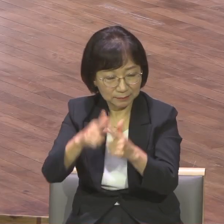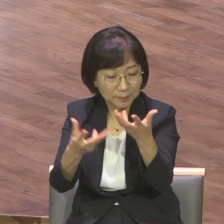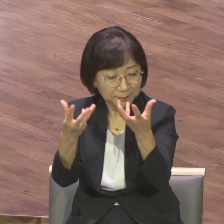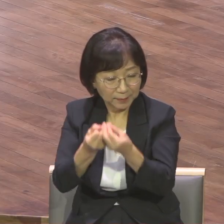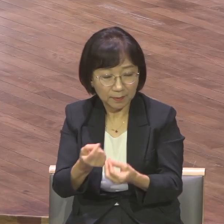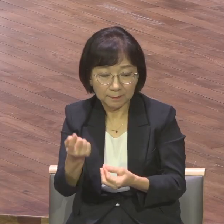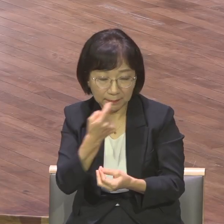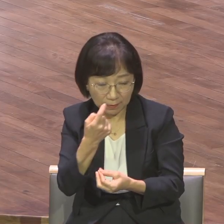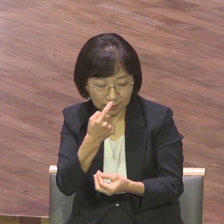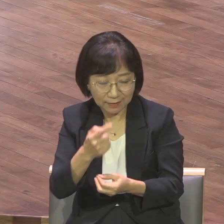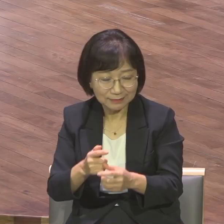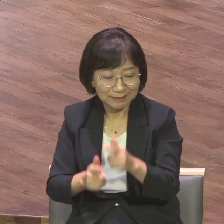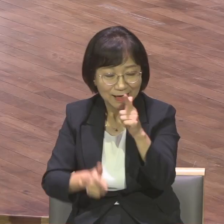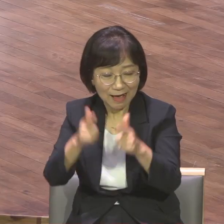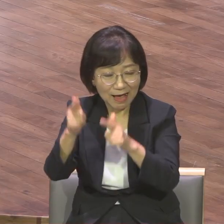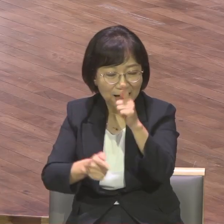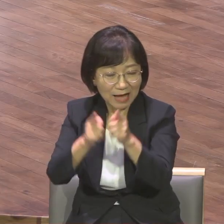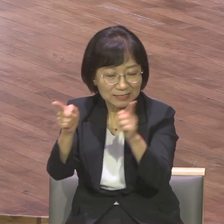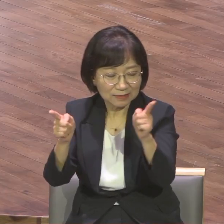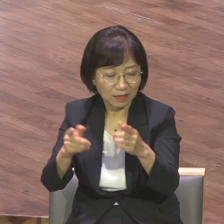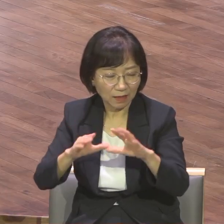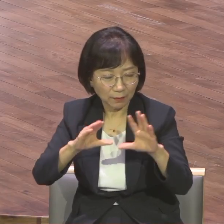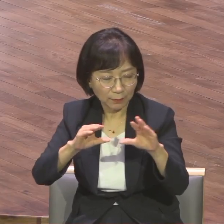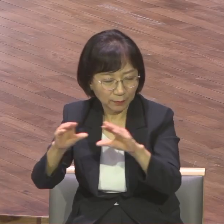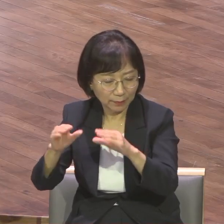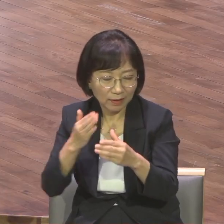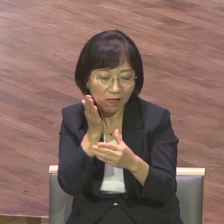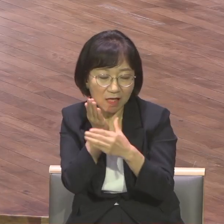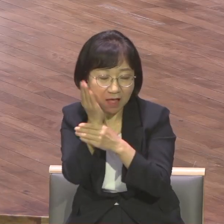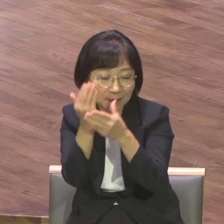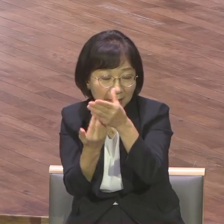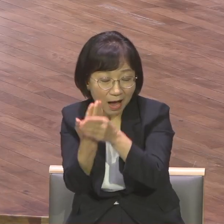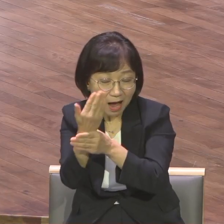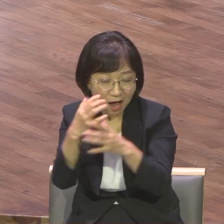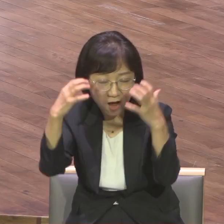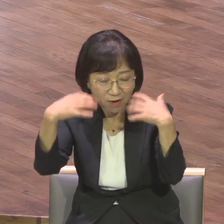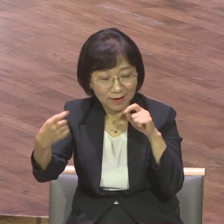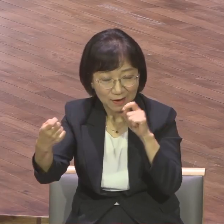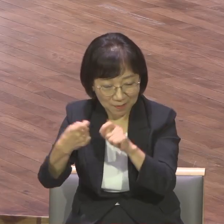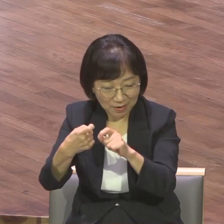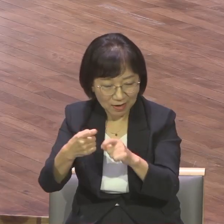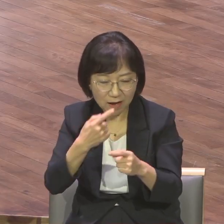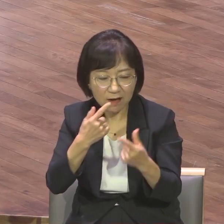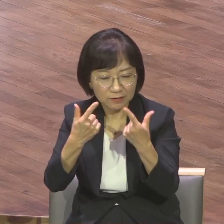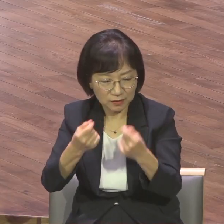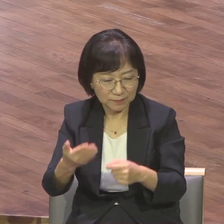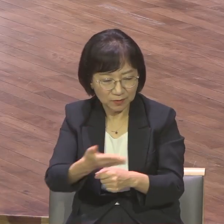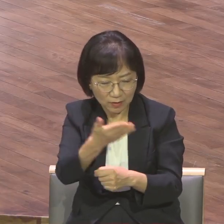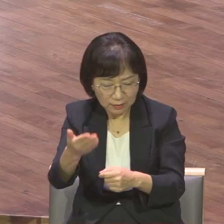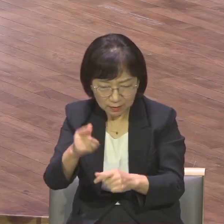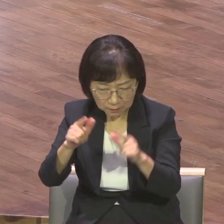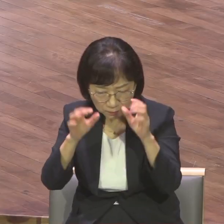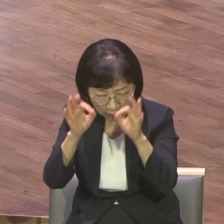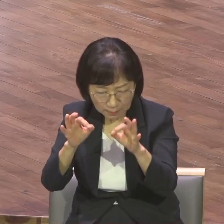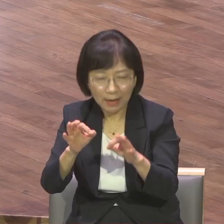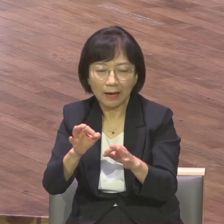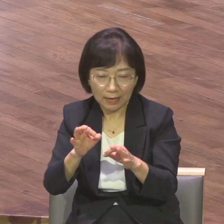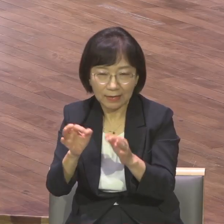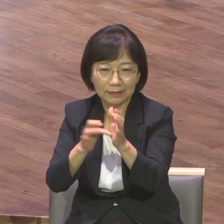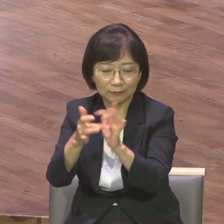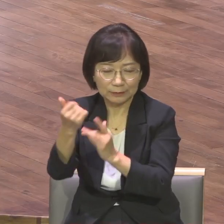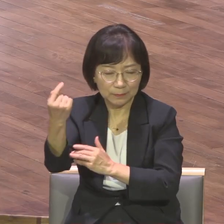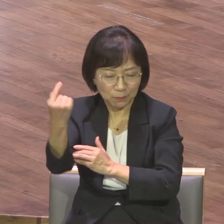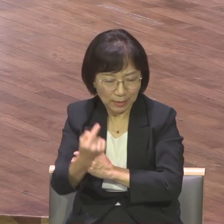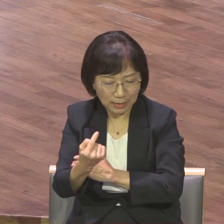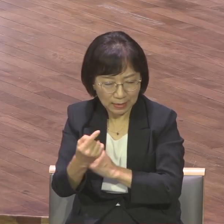지고 잎사귀를 내면 여름이 가까운 줄 아나니 이와 같이 너희가 이런 일이 일어나는 것을 보거든 인자가 가까이